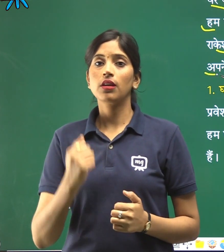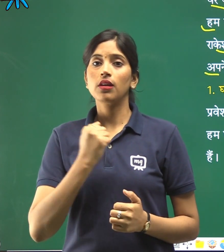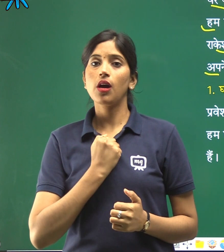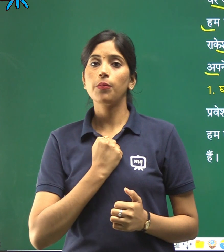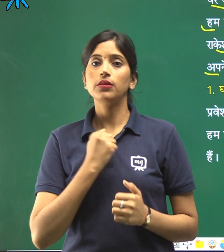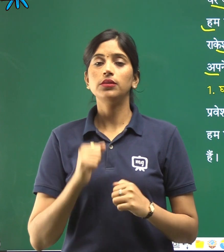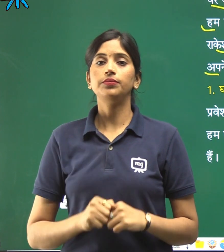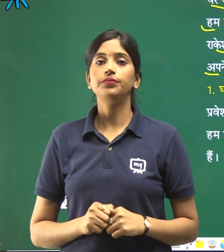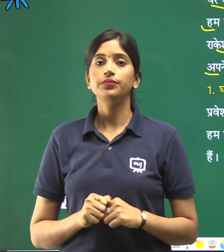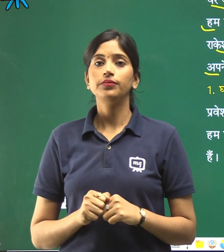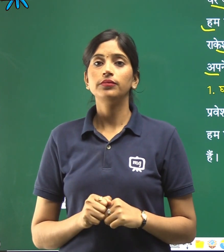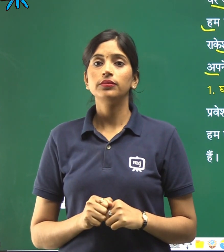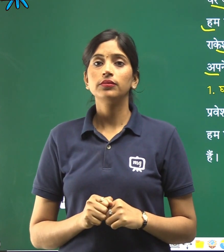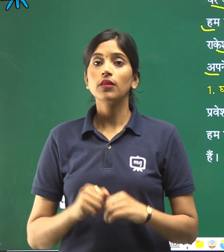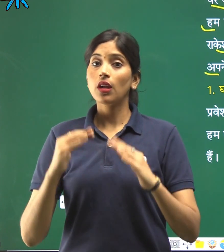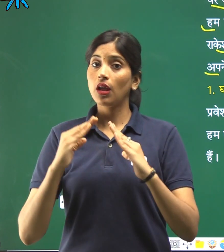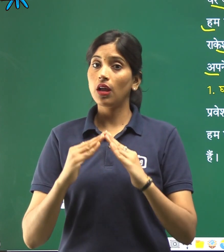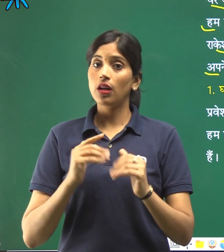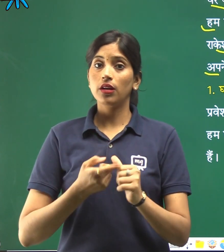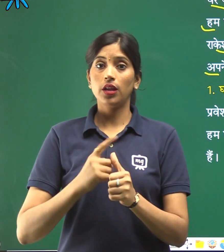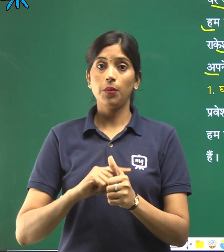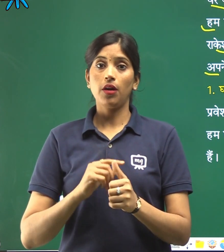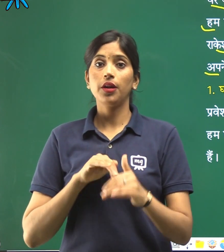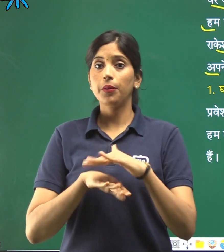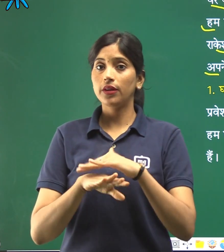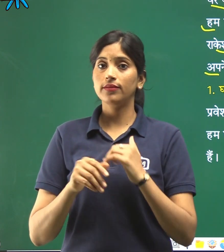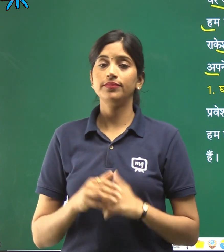अपने घर के बारे में